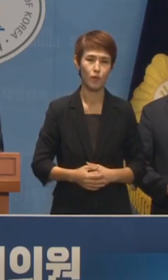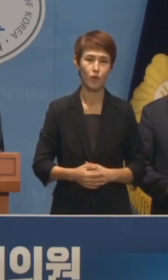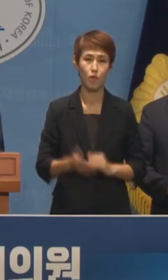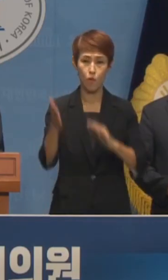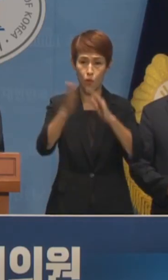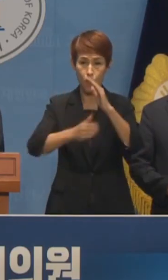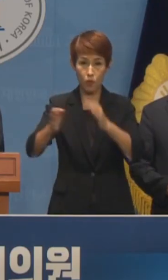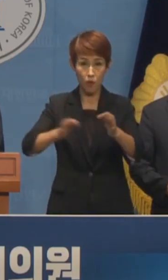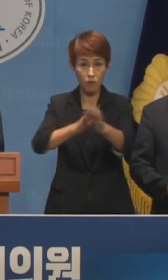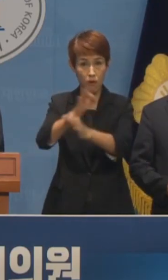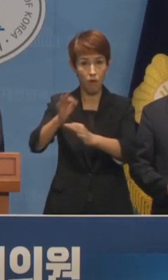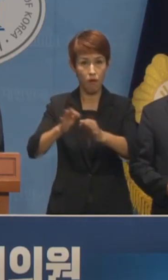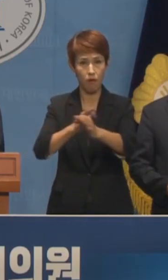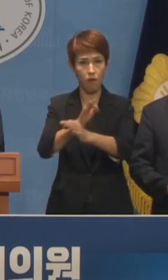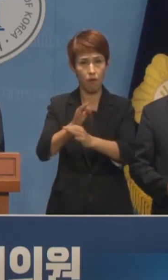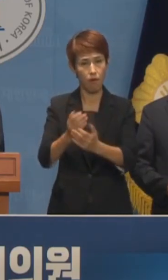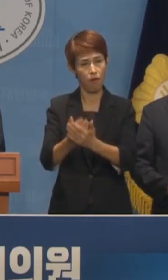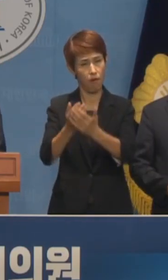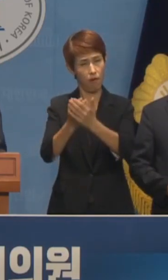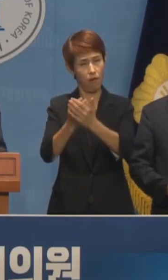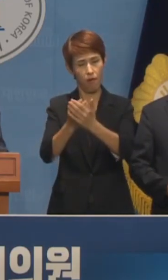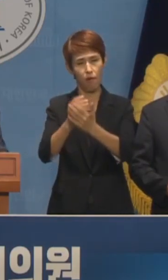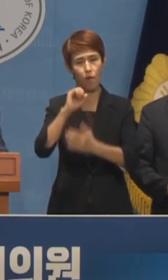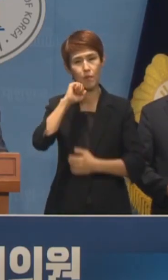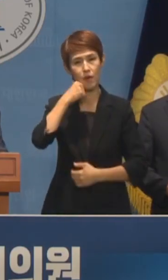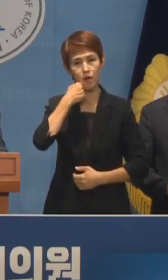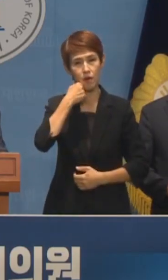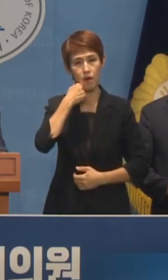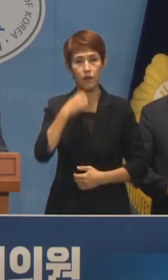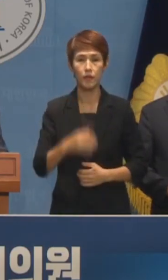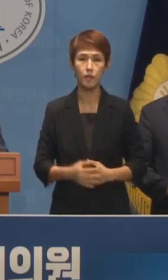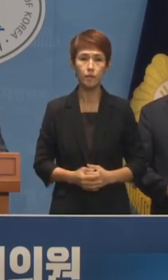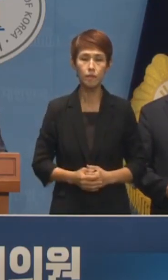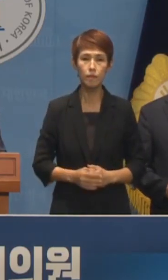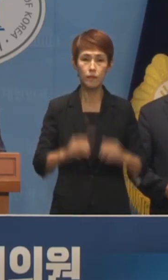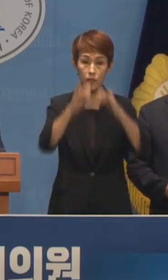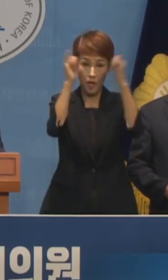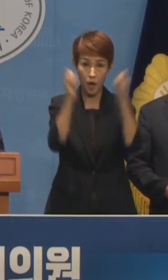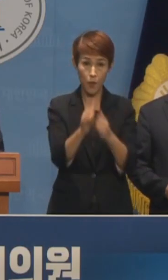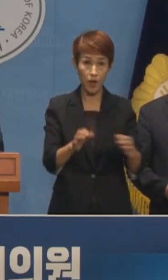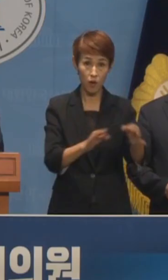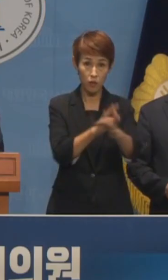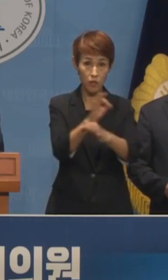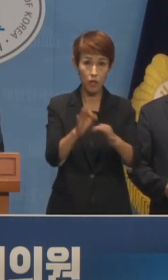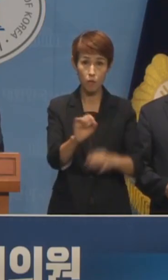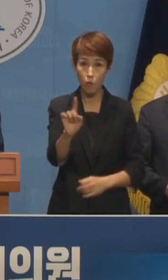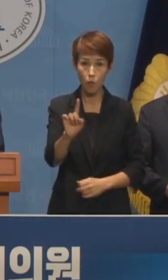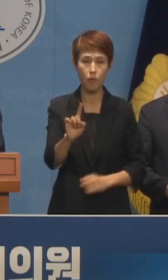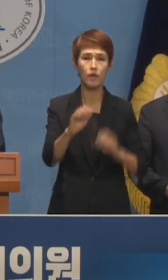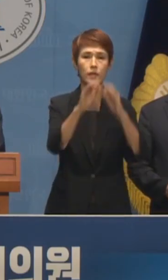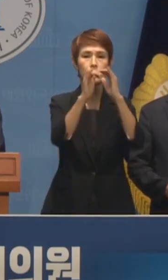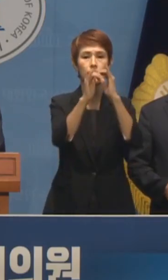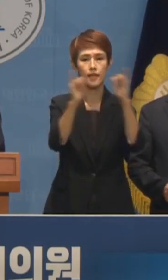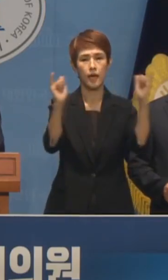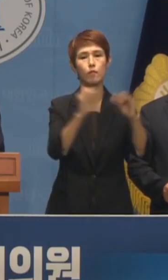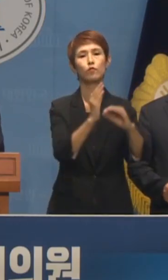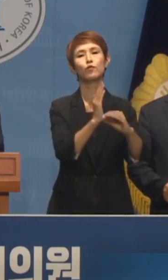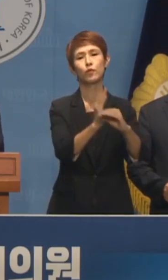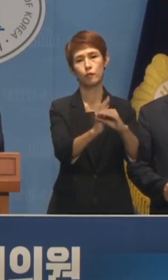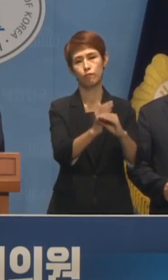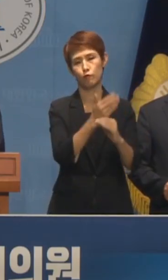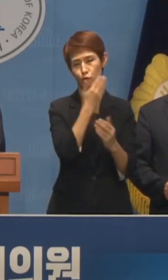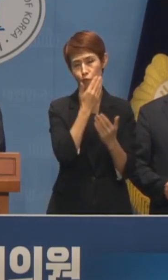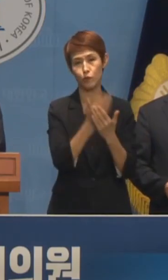공공경제는 경직돼 있습니다. 사회적 경제는 사람 중심의 따뜻한 그런